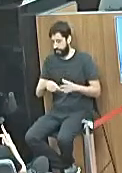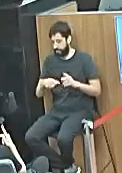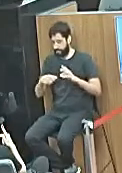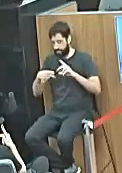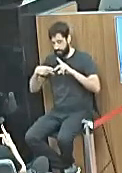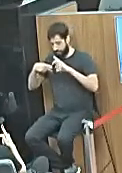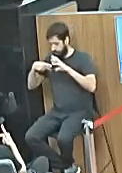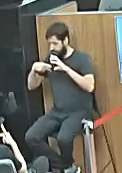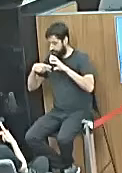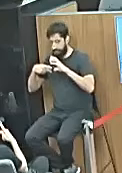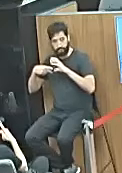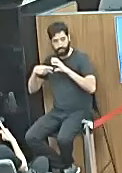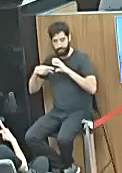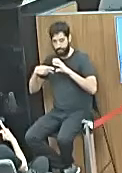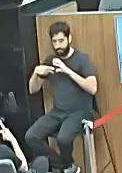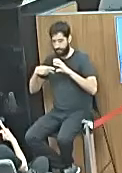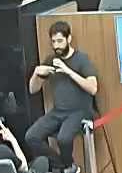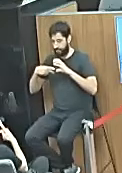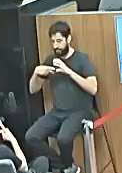gerais